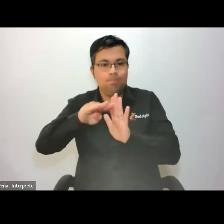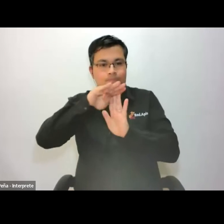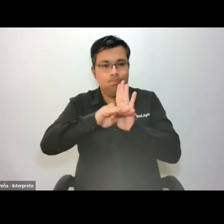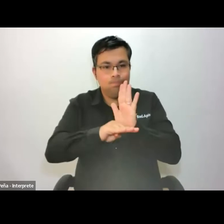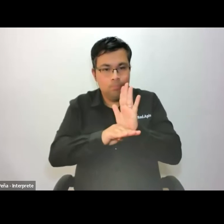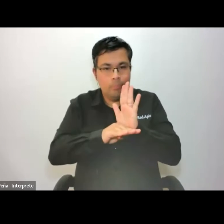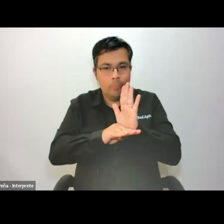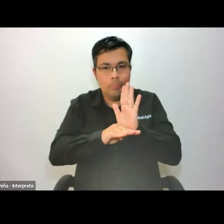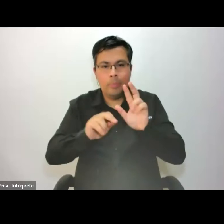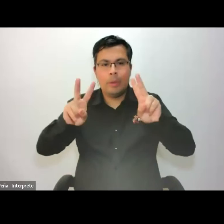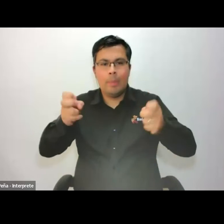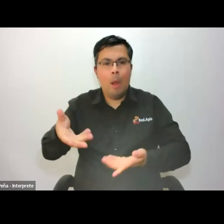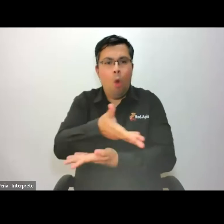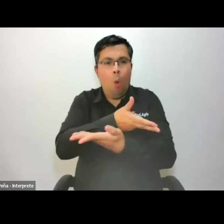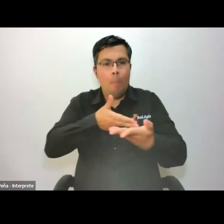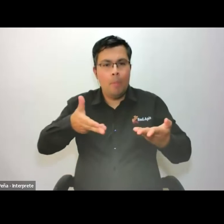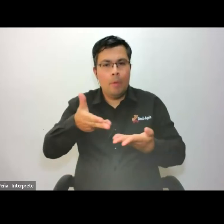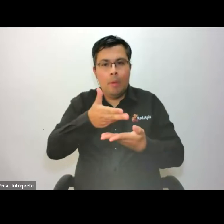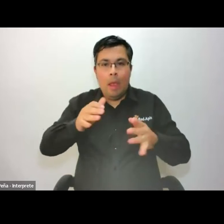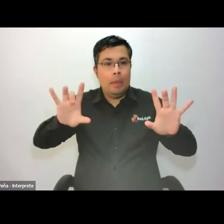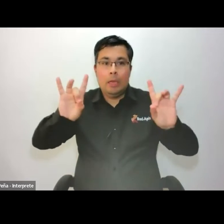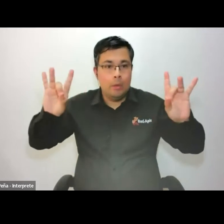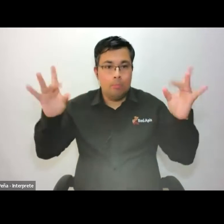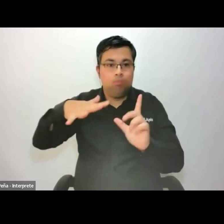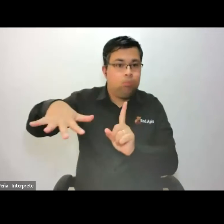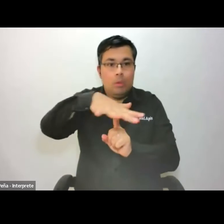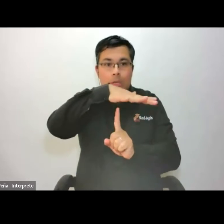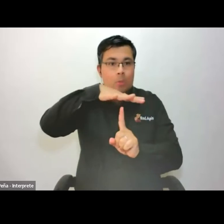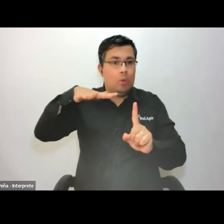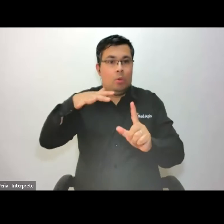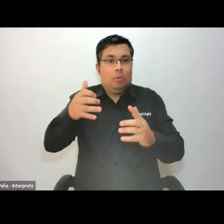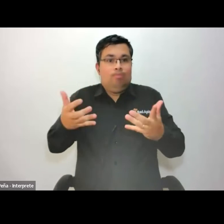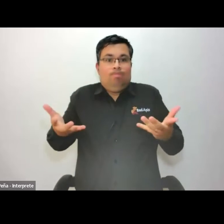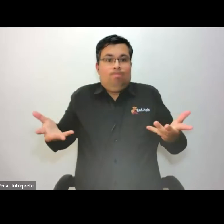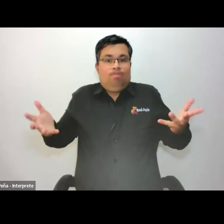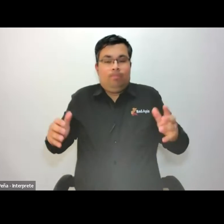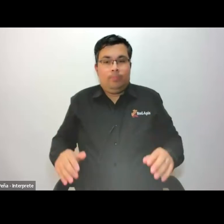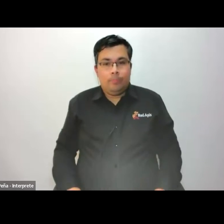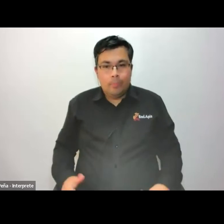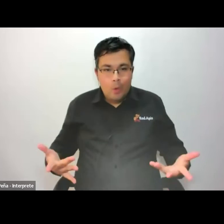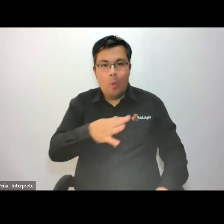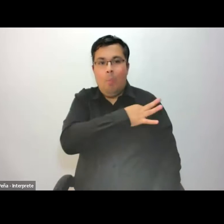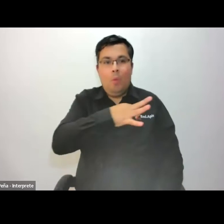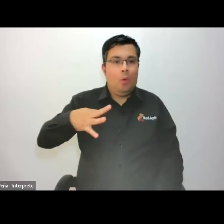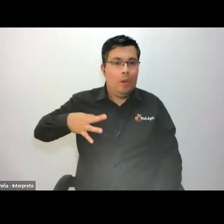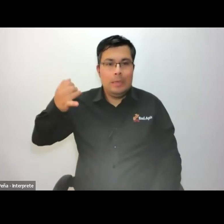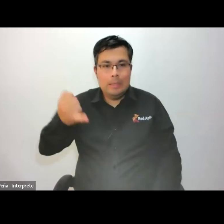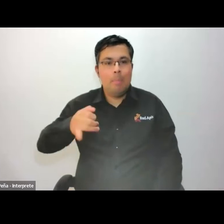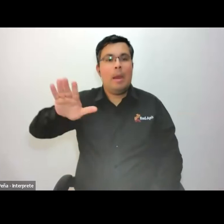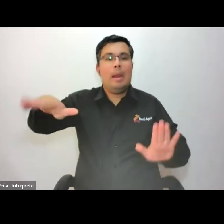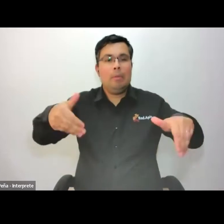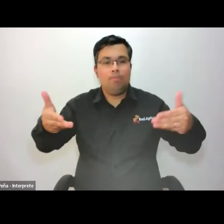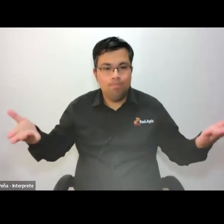aplican ante ciertas situaciones que se puedan presentar, como ministerio hacemos el llamado constante de que las